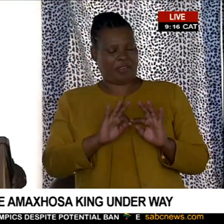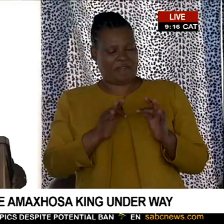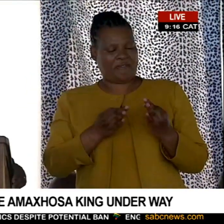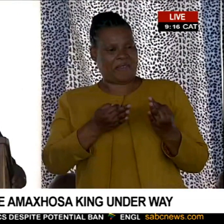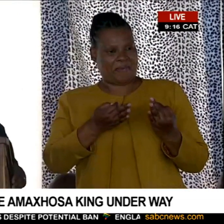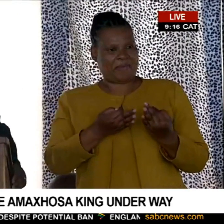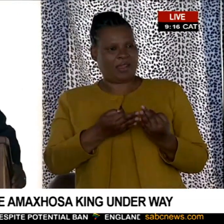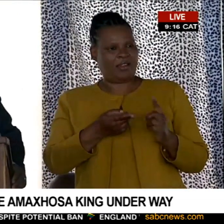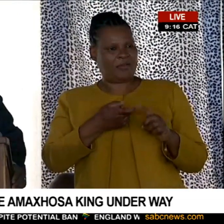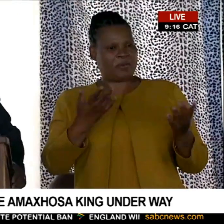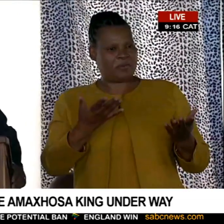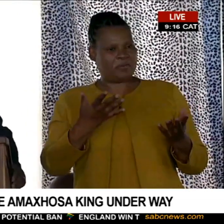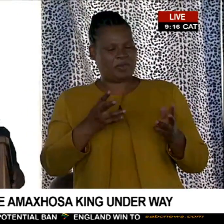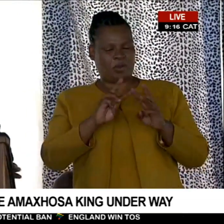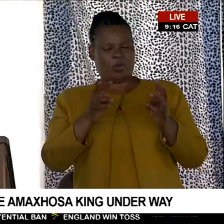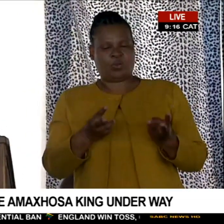lukakumkani uzwelonke,